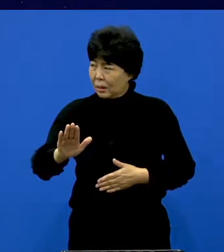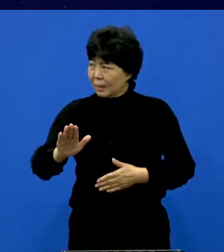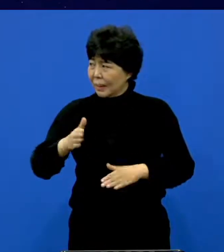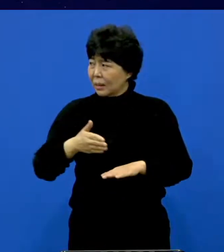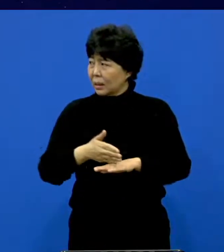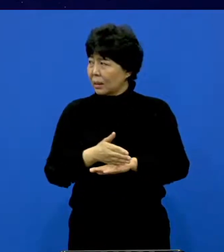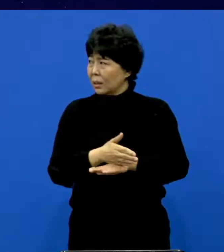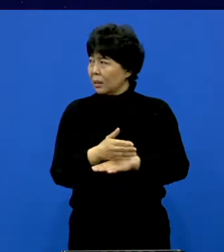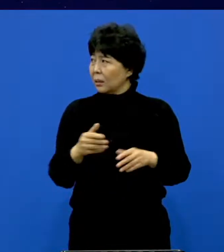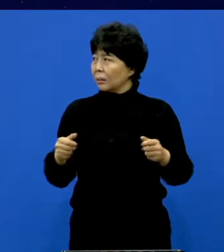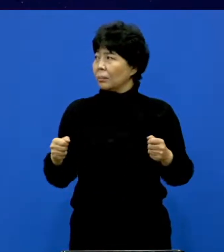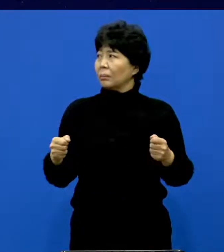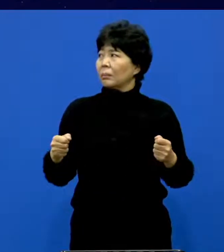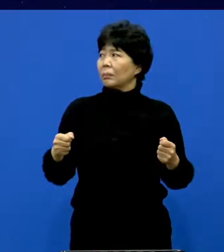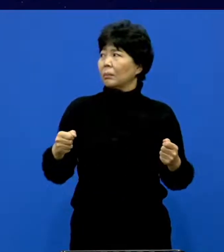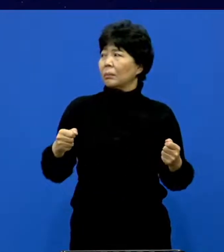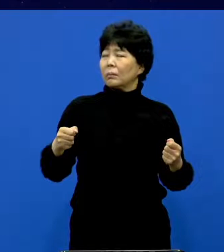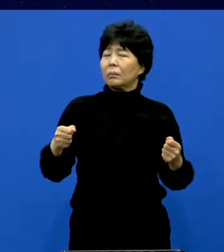거예요.